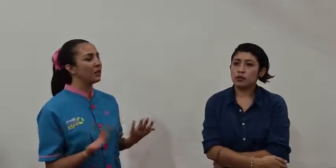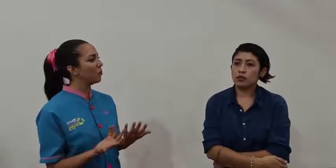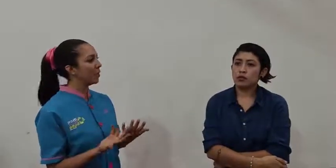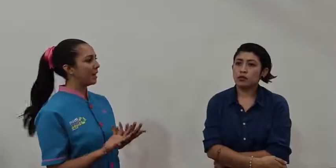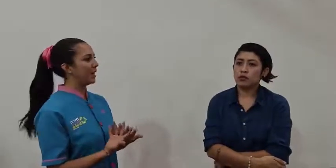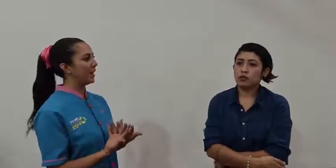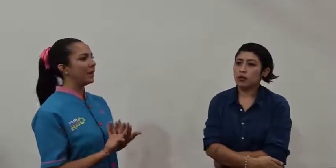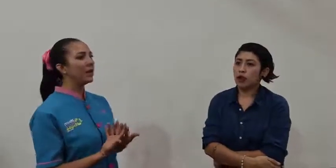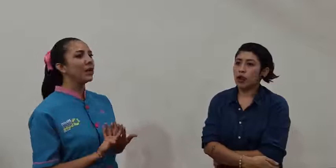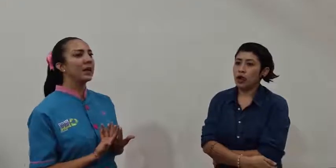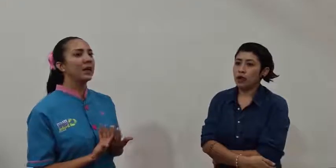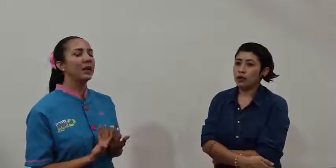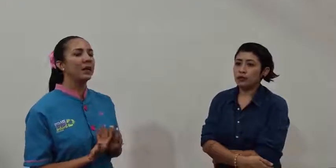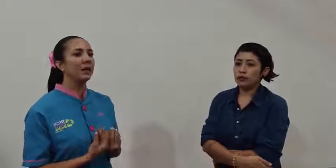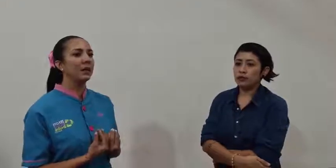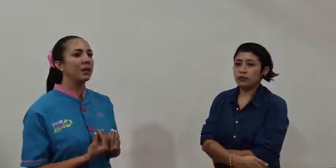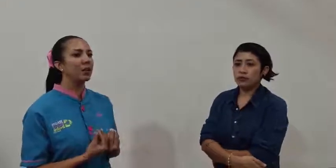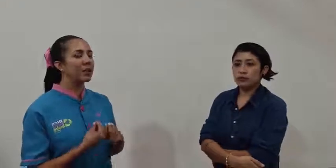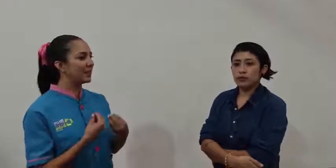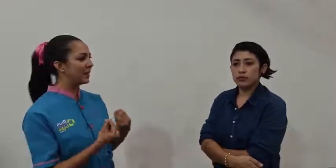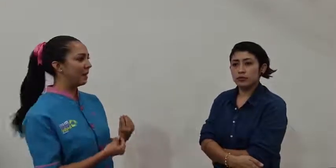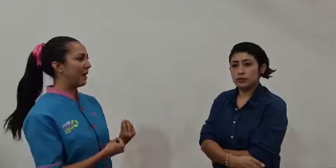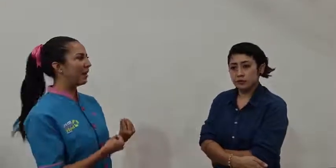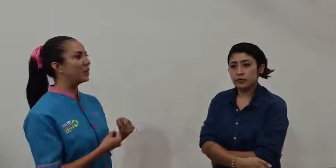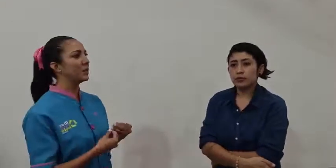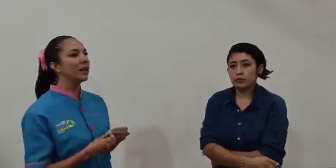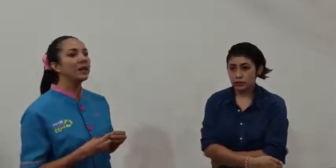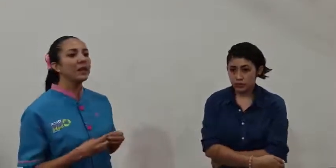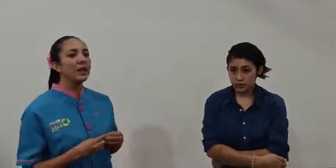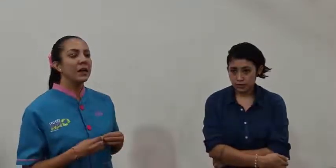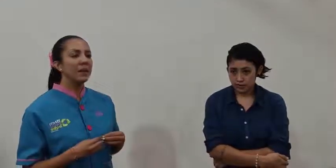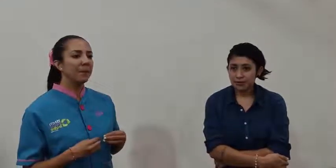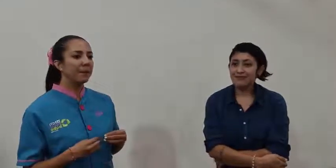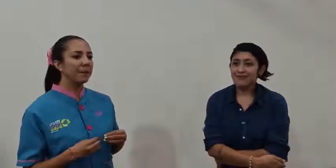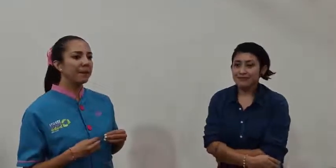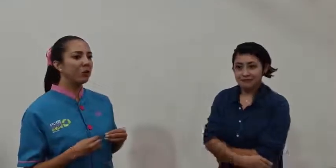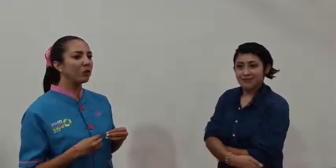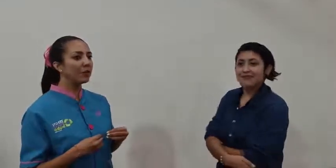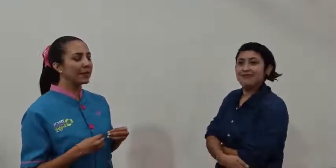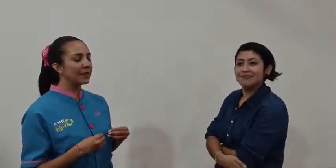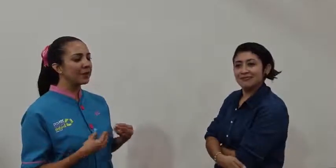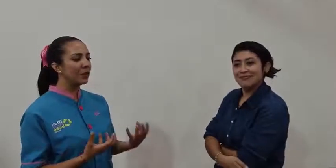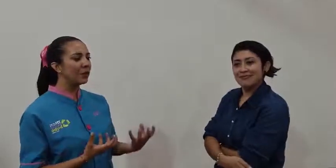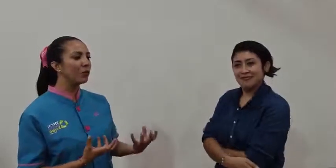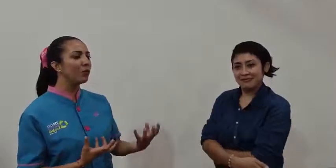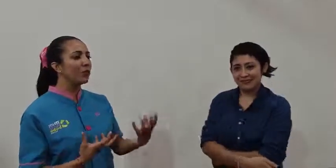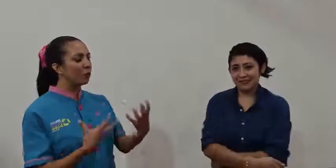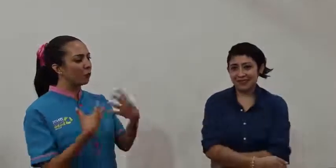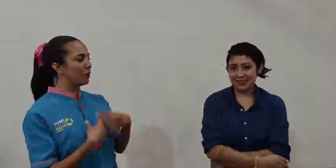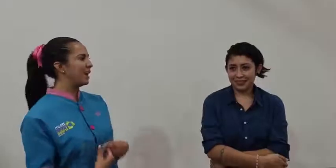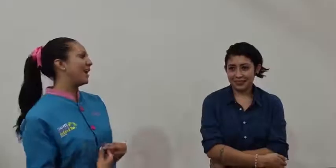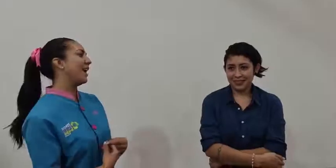sociedad moreliana con este tema? O sea, ¿te has sentido incluida